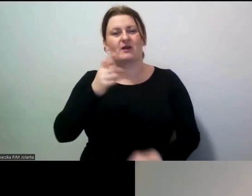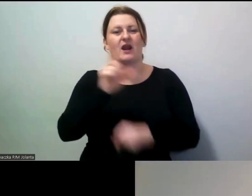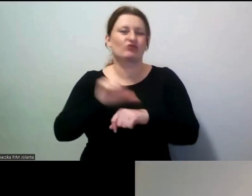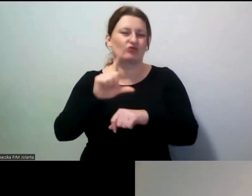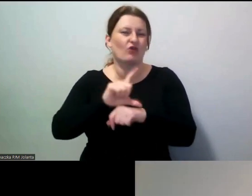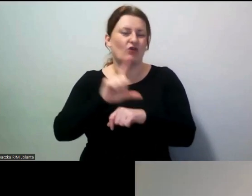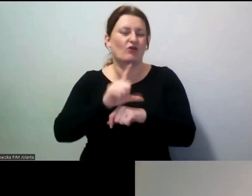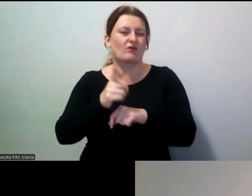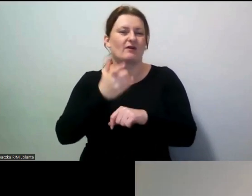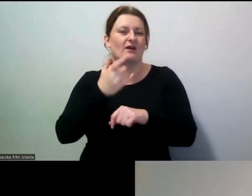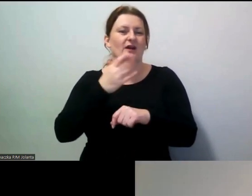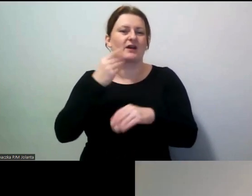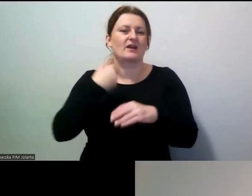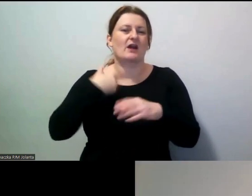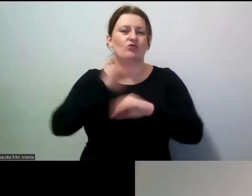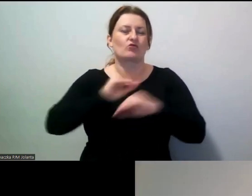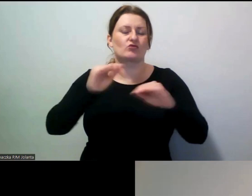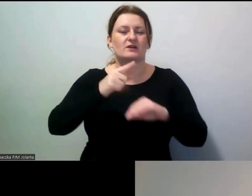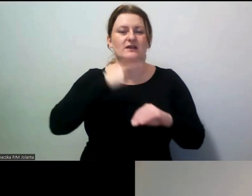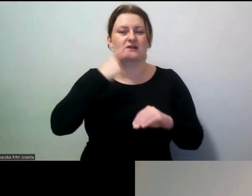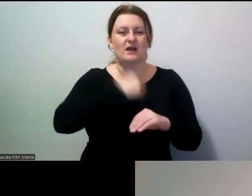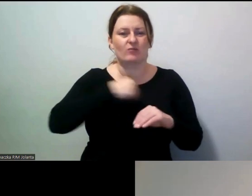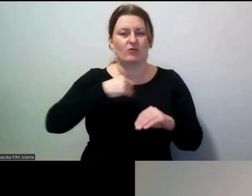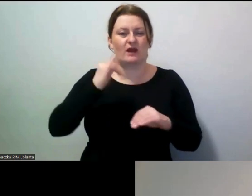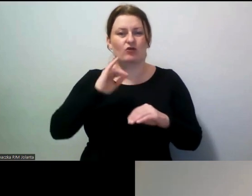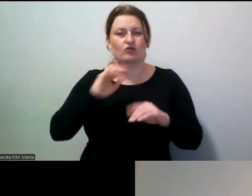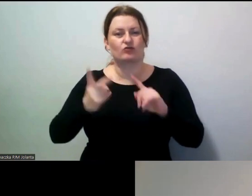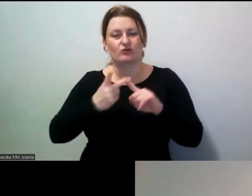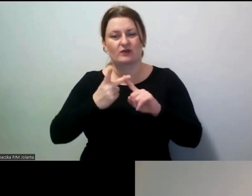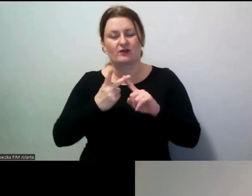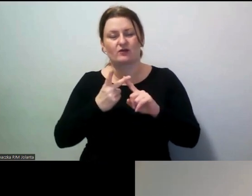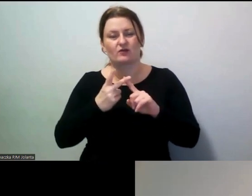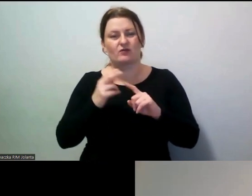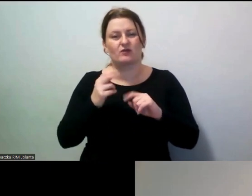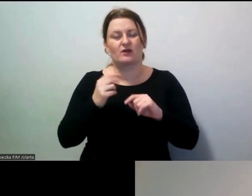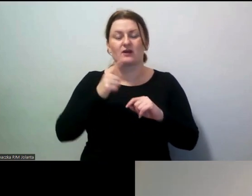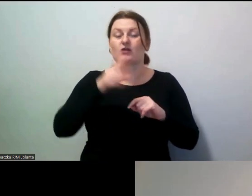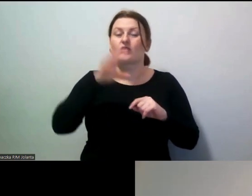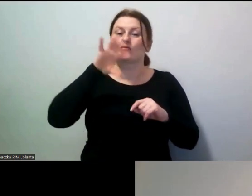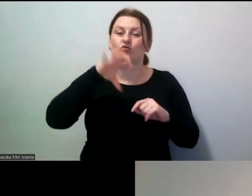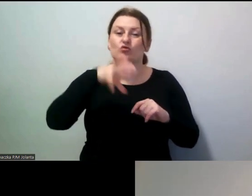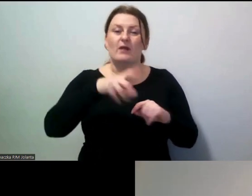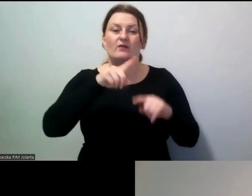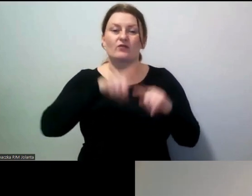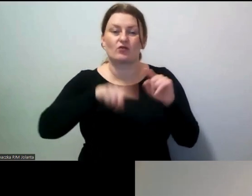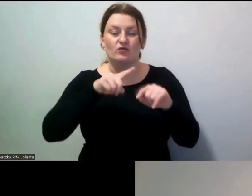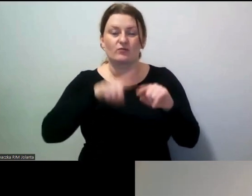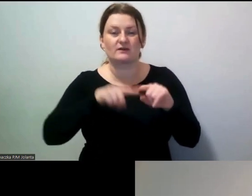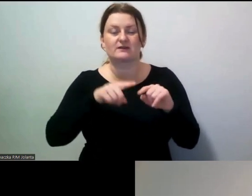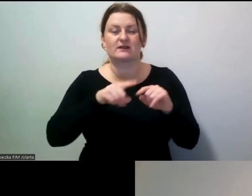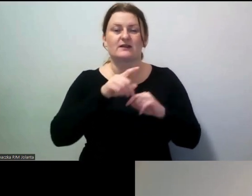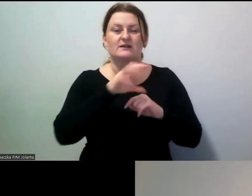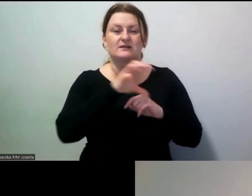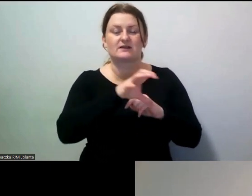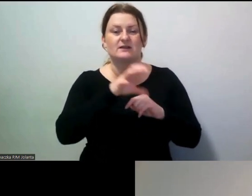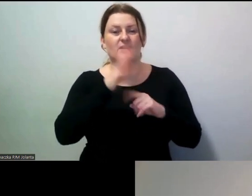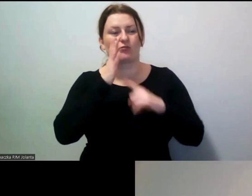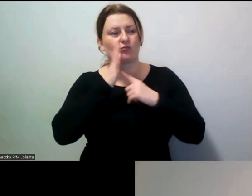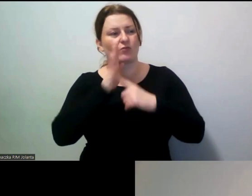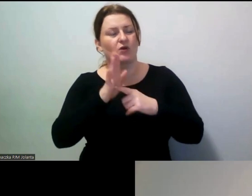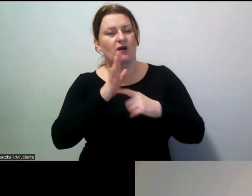obcego bądź drugiego, to tego nie określimy. Natomiast ta grupa normalizacyjna miała nam pokazać